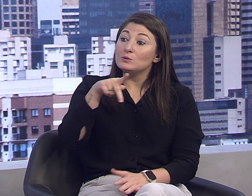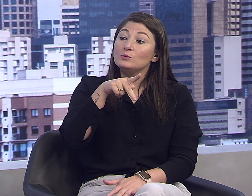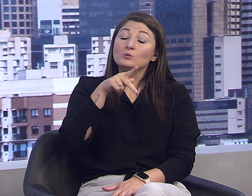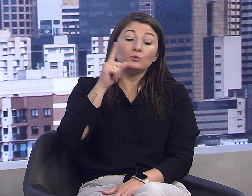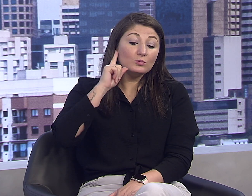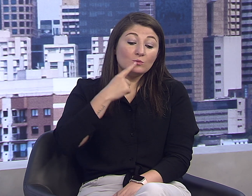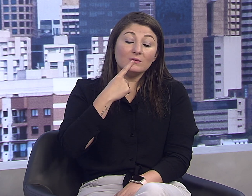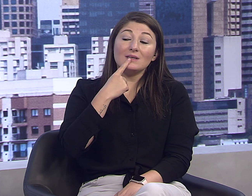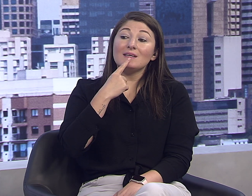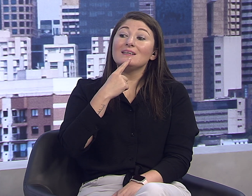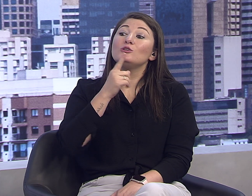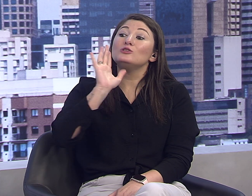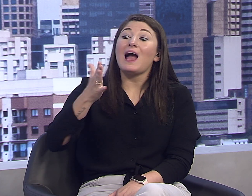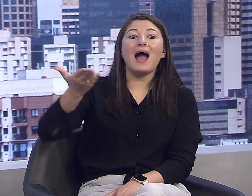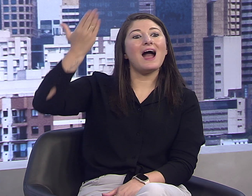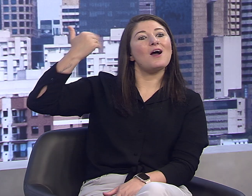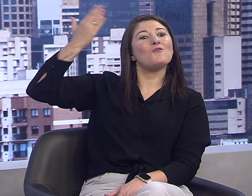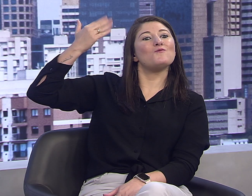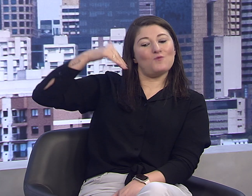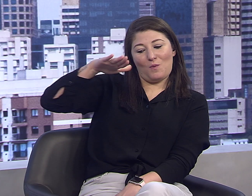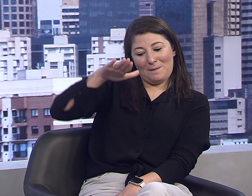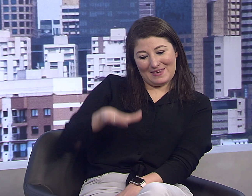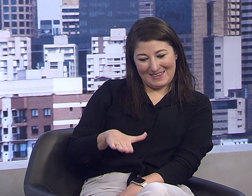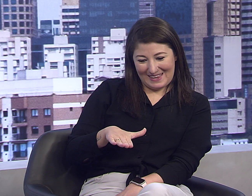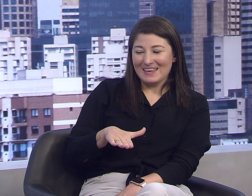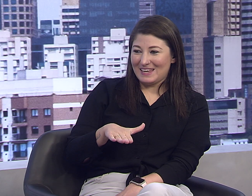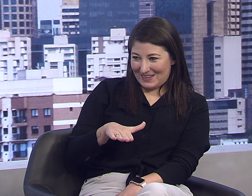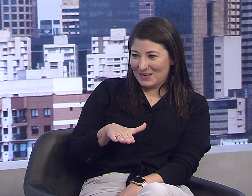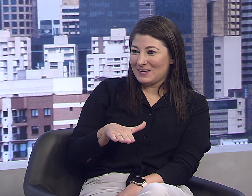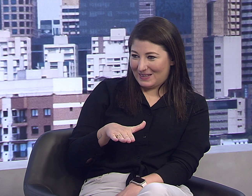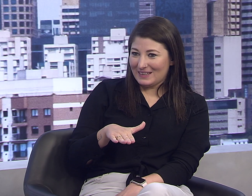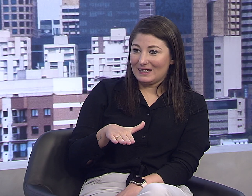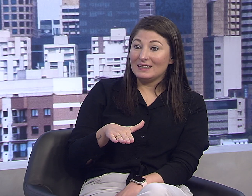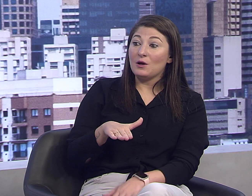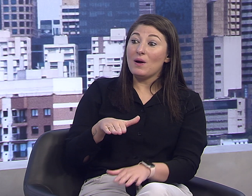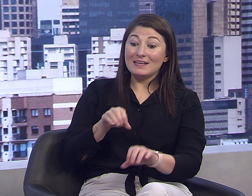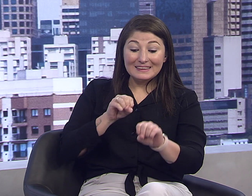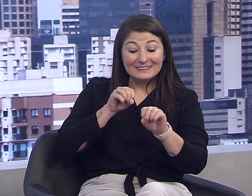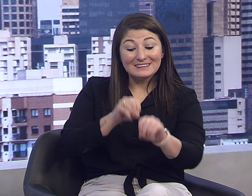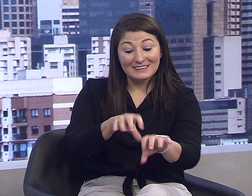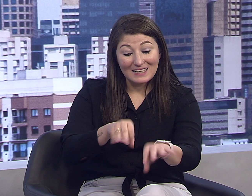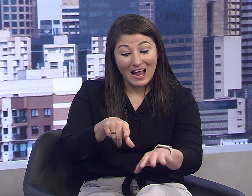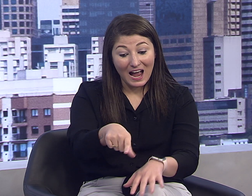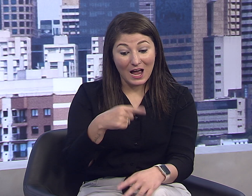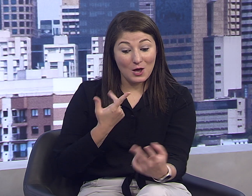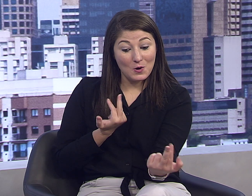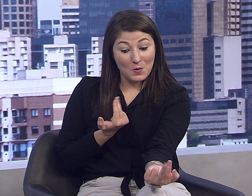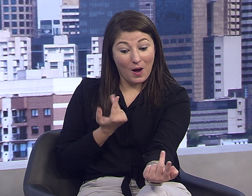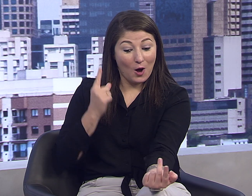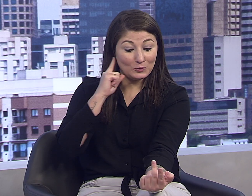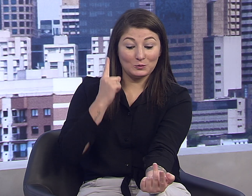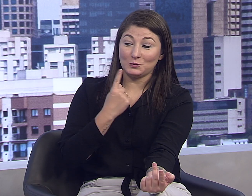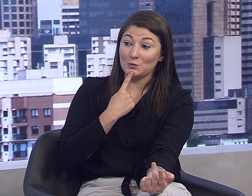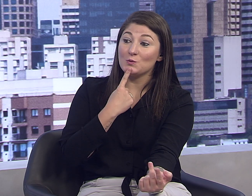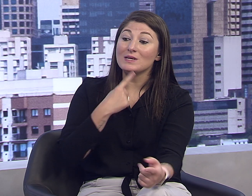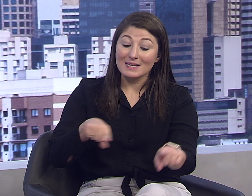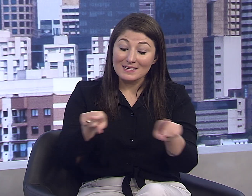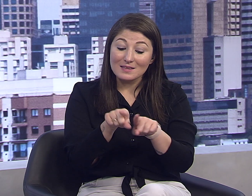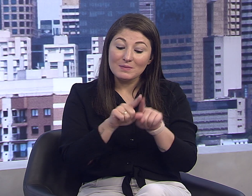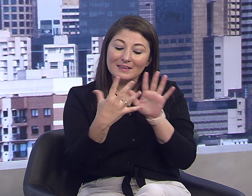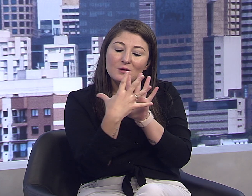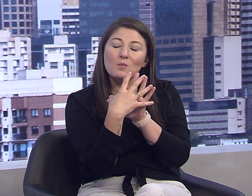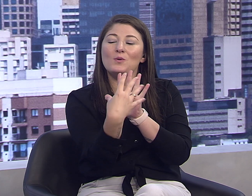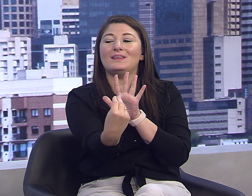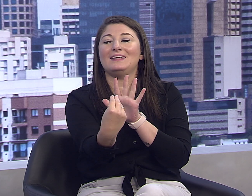qual o caminho, qual o melhor método, porque ele já foi um aluno. Ele já passou por esse processo de